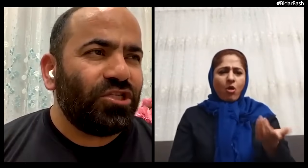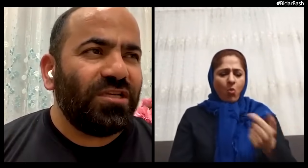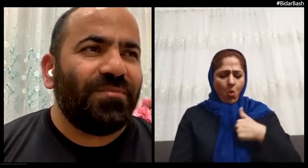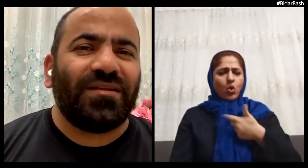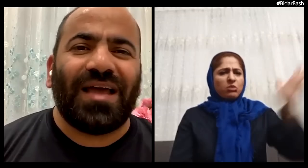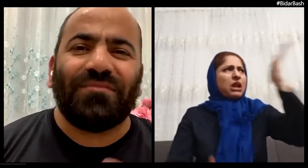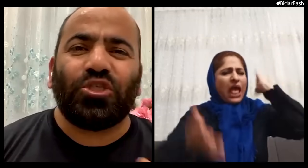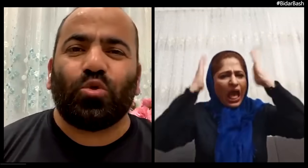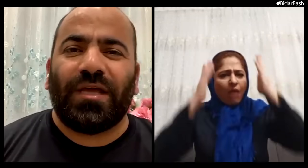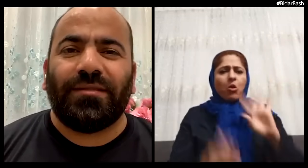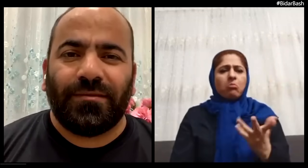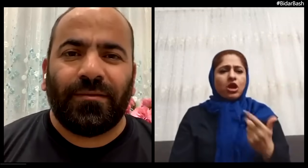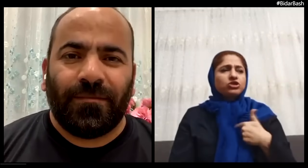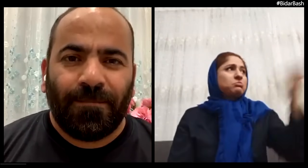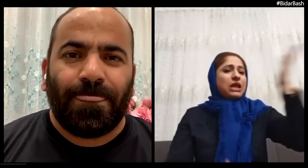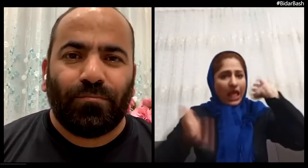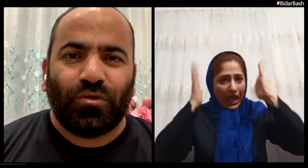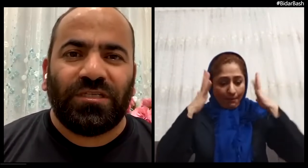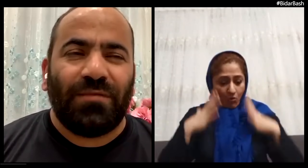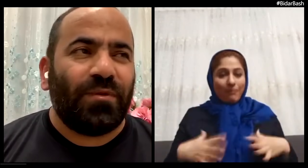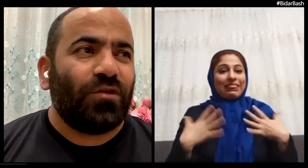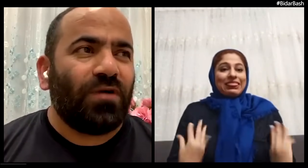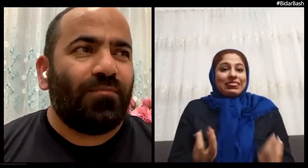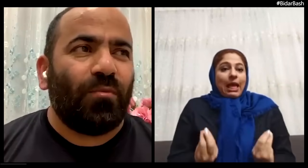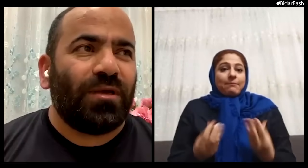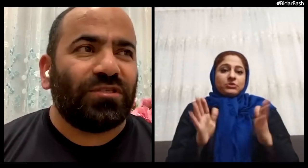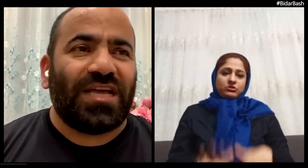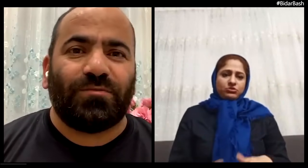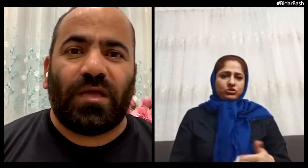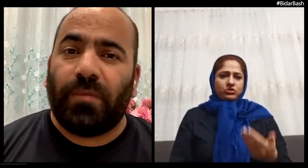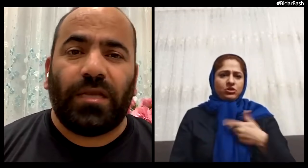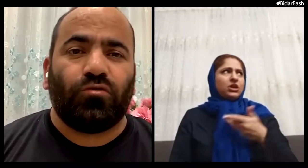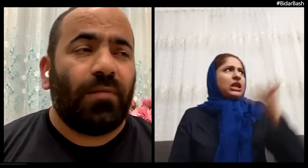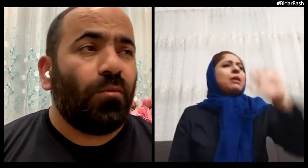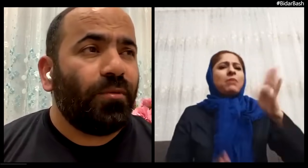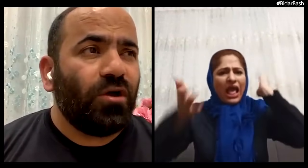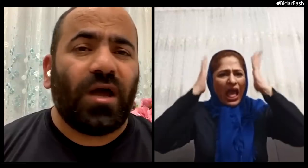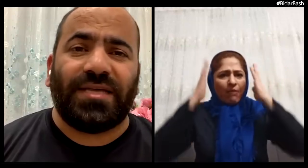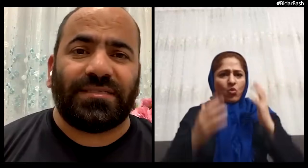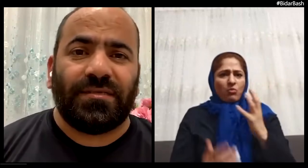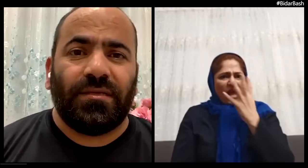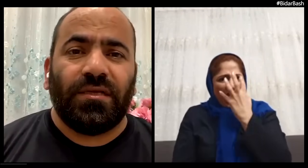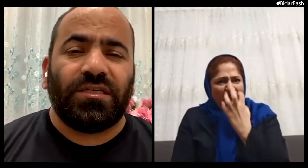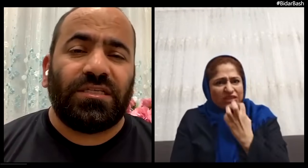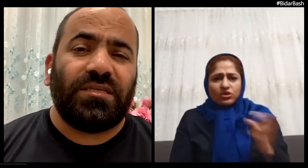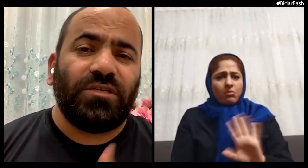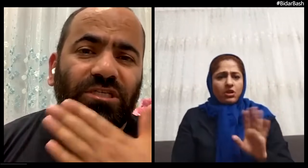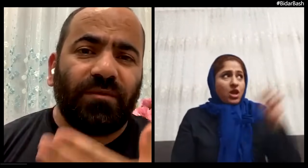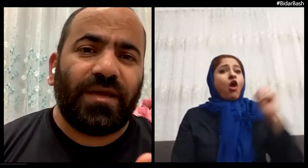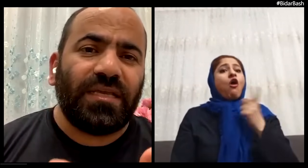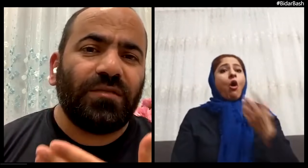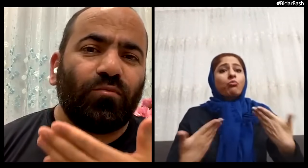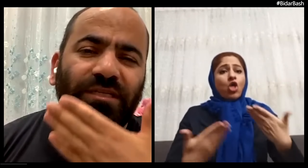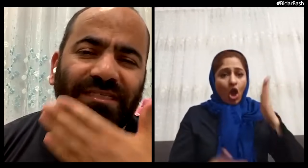حمام یه جایی برای تمیز شدن، میدونی؟ نمیبرن تو حمام آدمو زج بدن. بله تو حمام آب داغ هست، کیسه